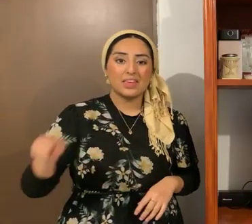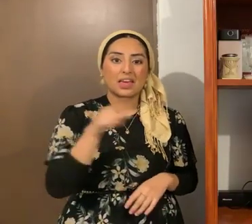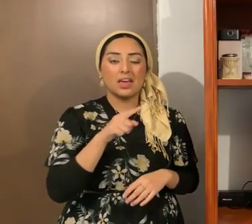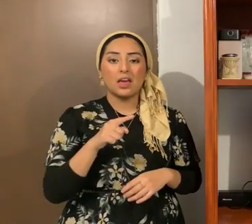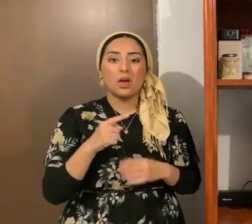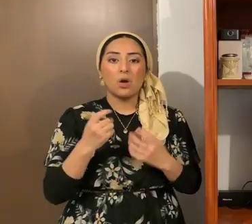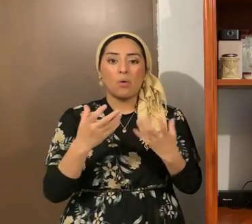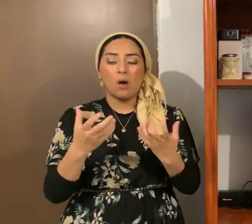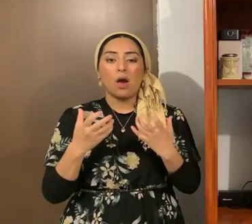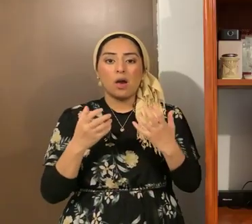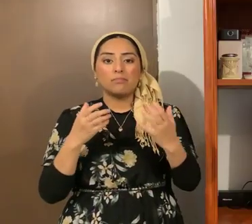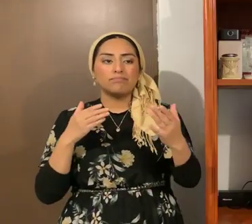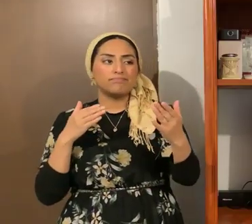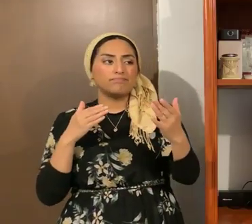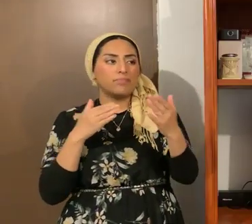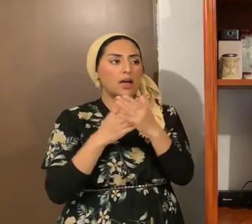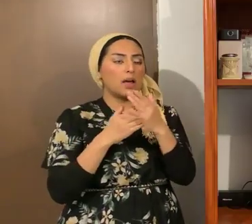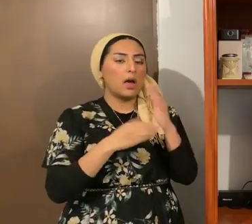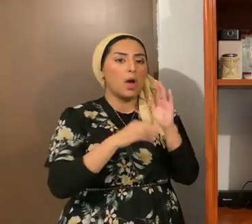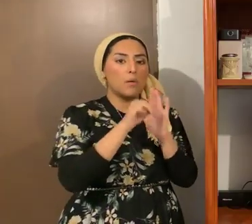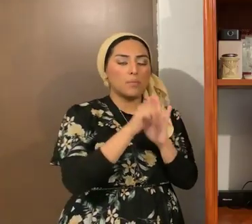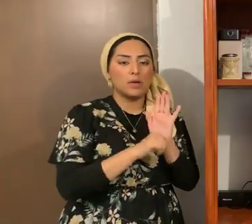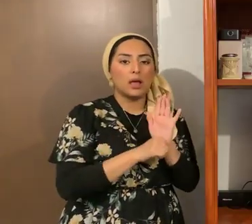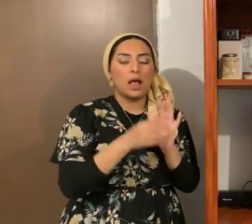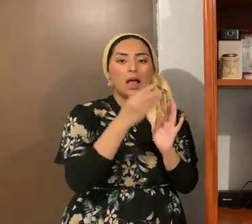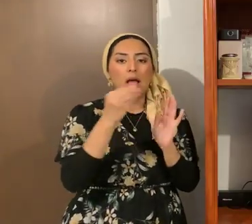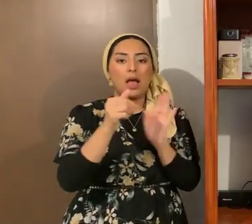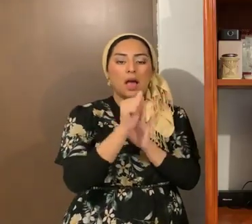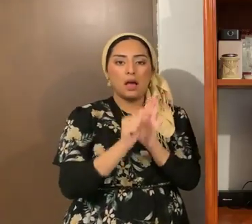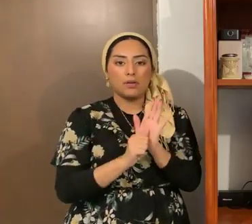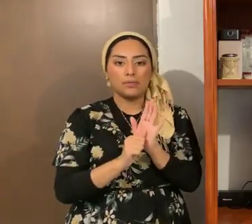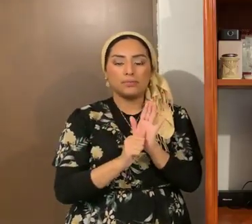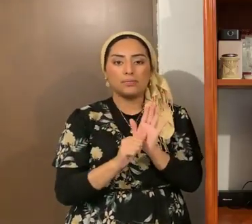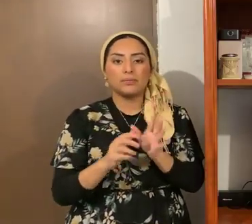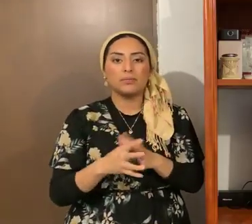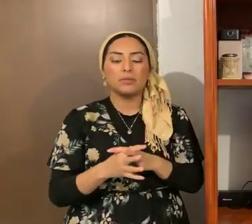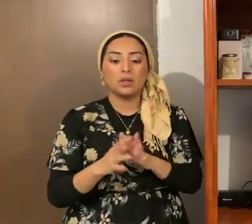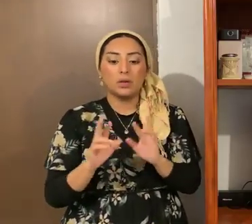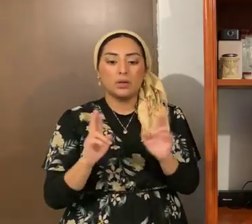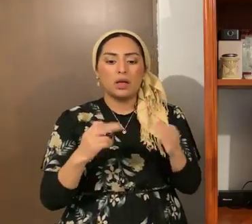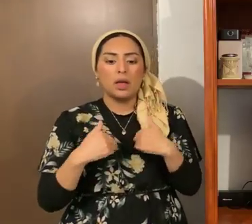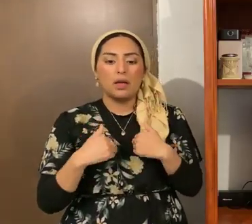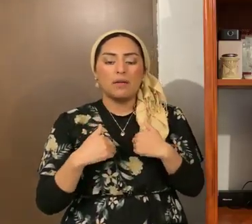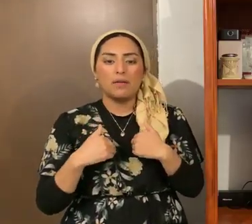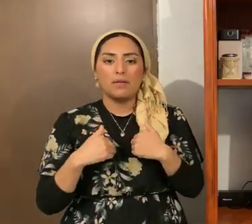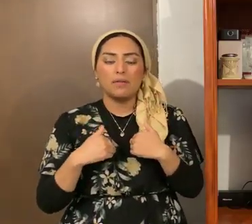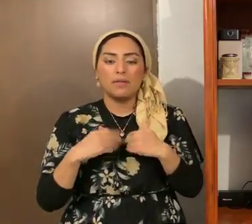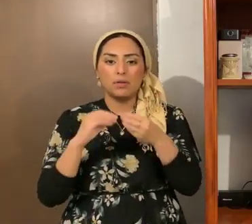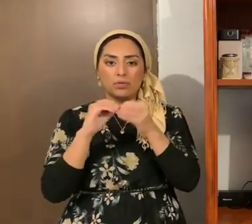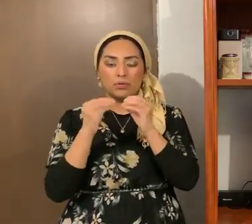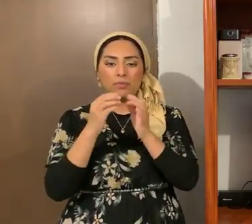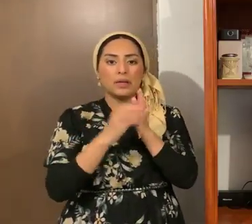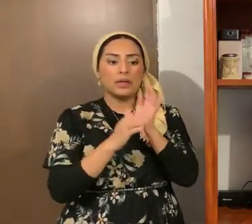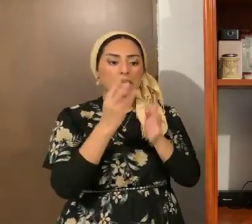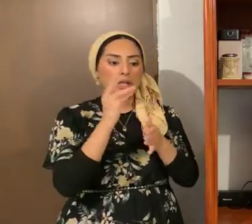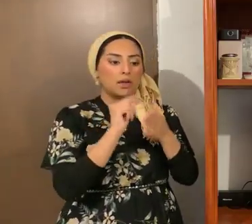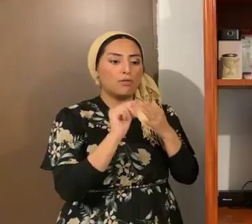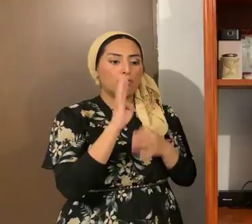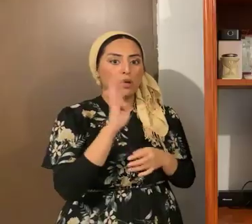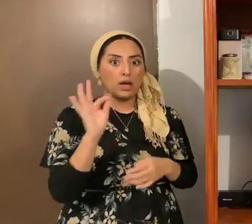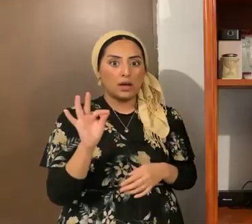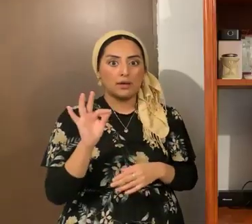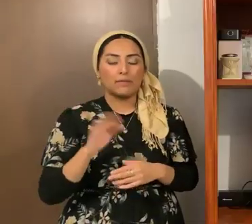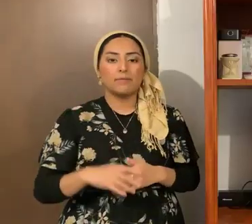Aarón, pero sobre todo en contra de Moshe. Entonces, ¿tienen Números 16, 49?